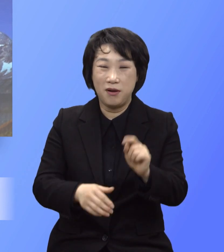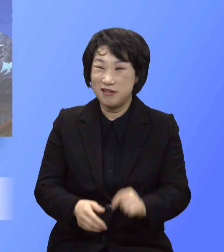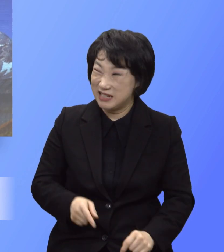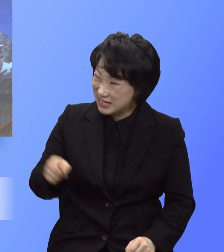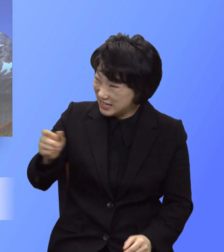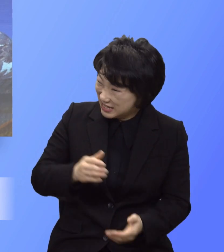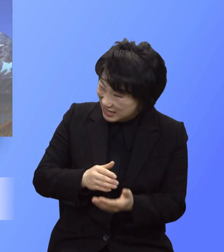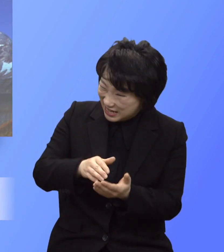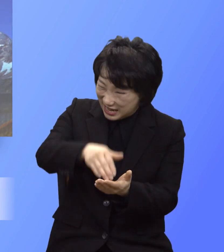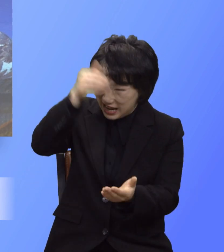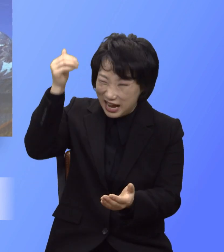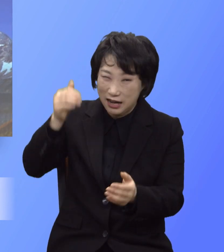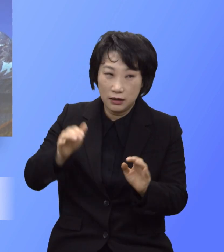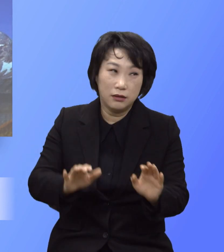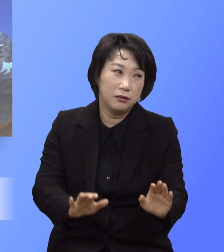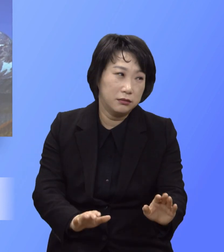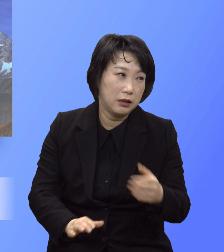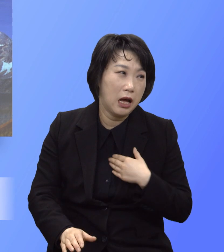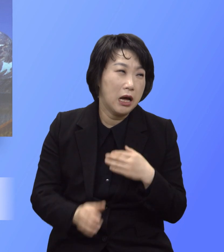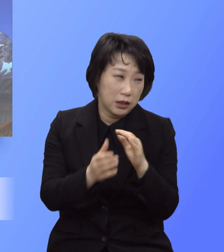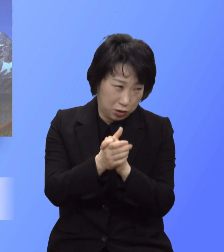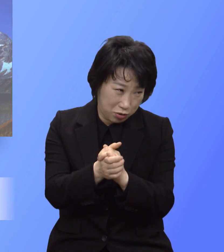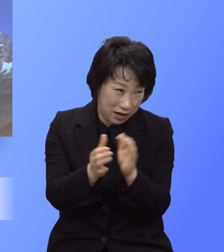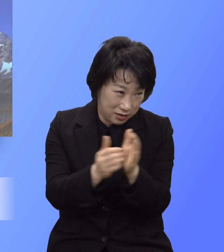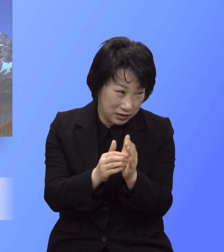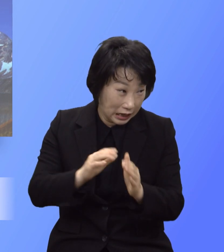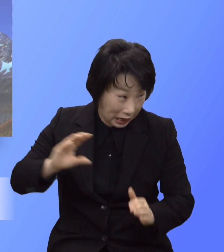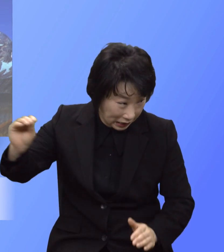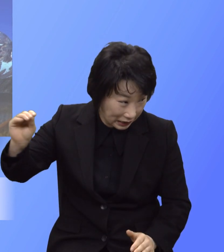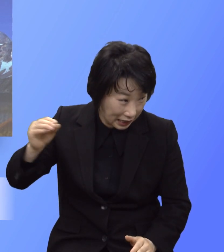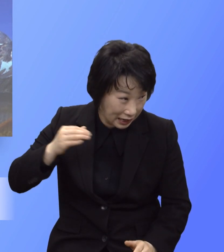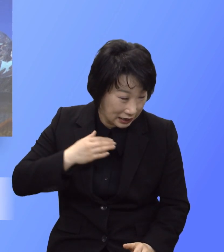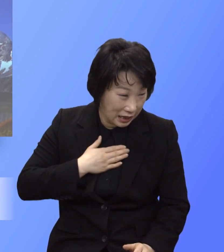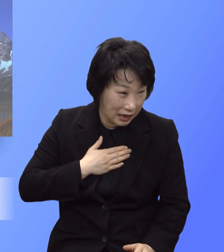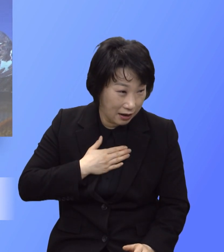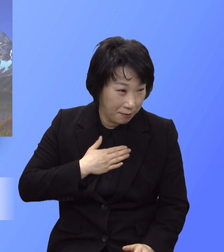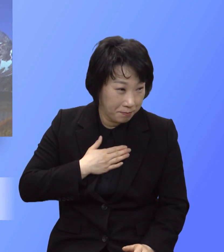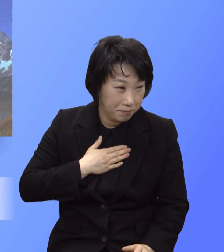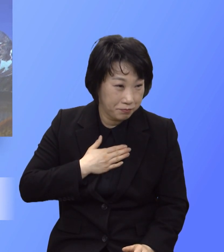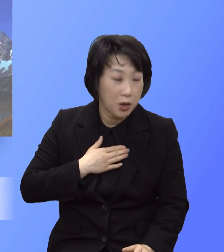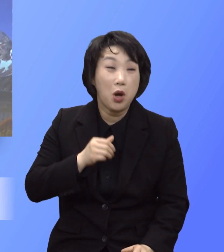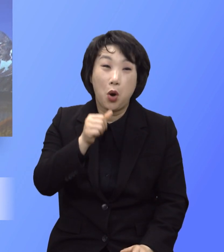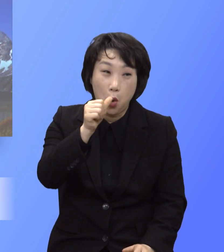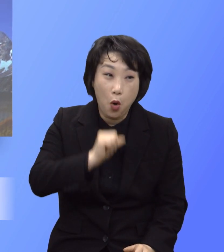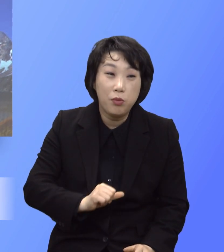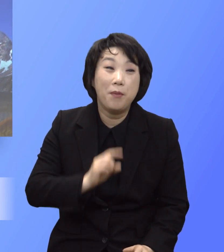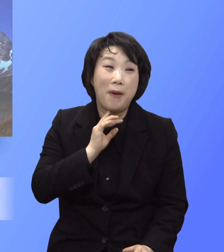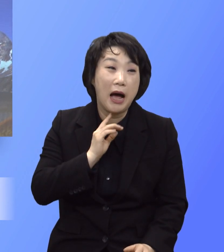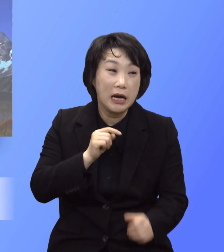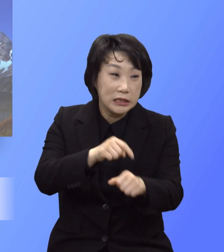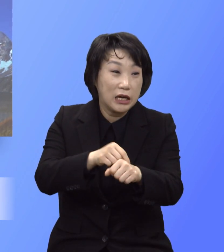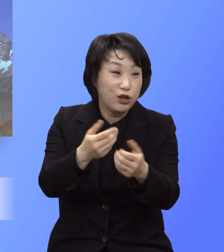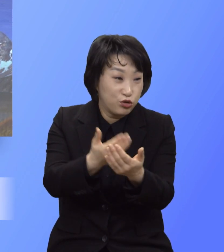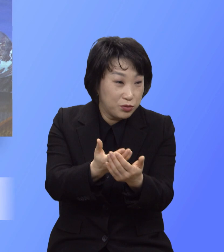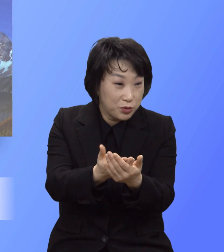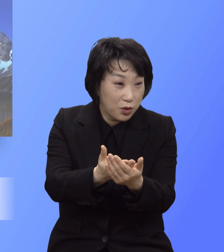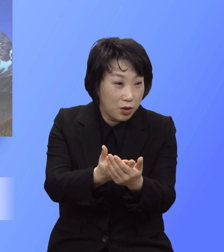나가라면 제가 그러면 기도나 하고 나가겠습니다. 아, 5분간만 시간을